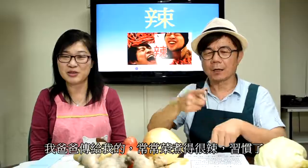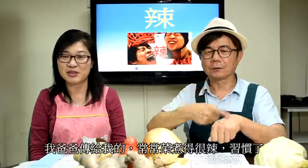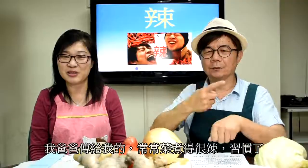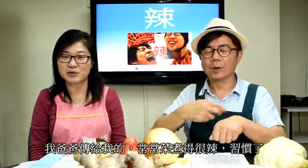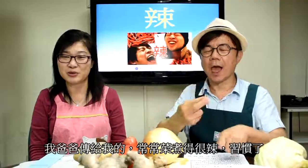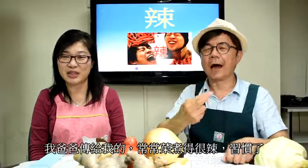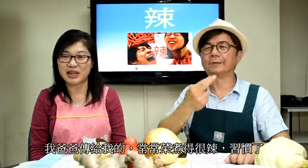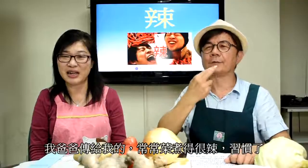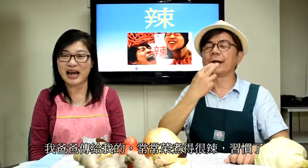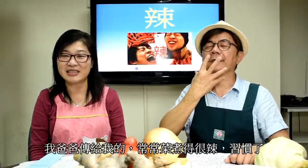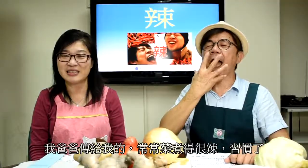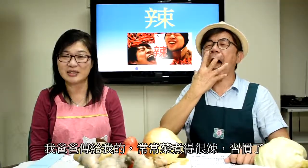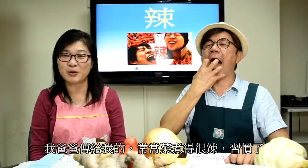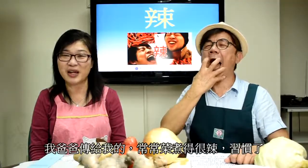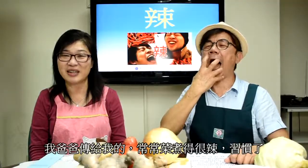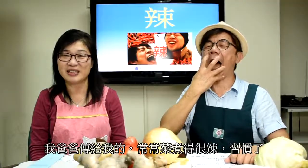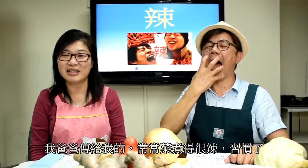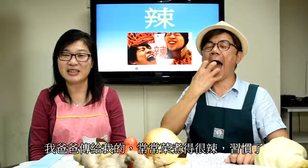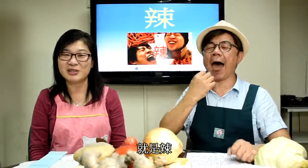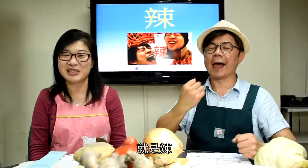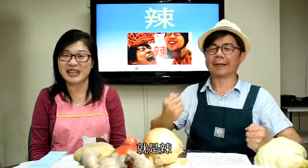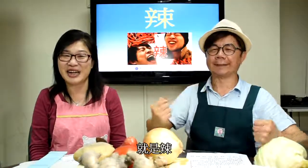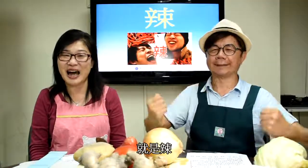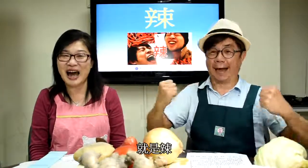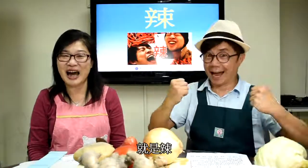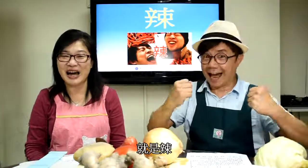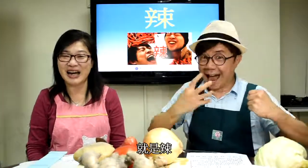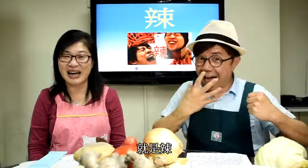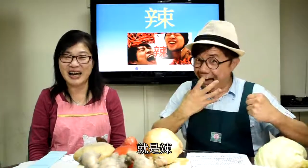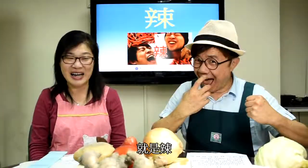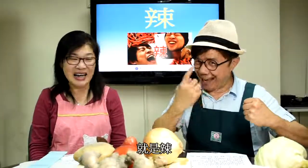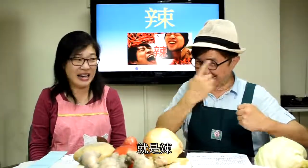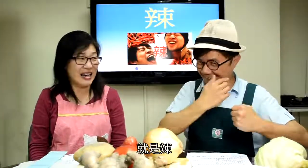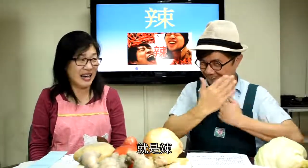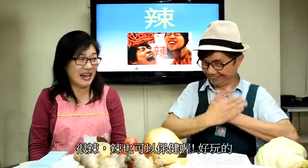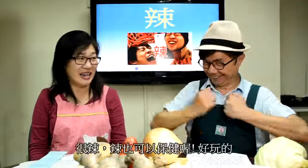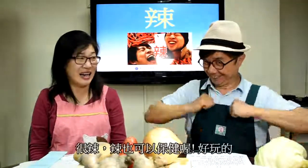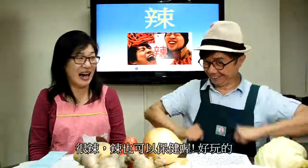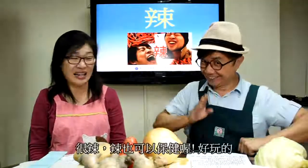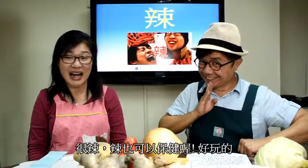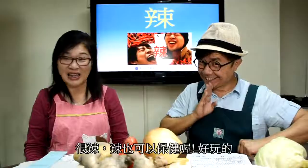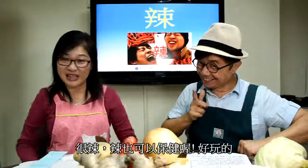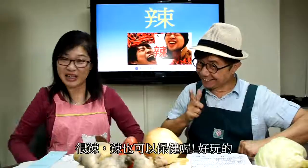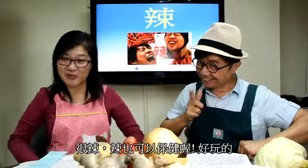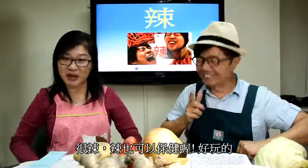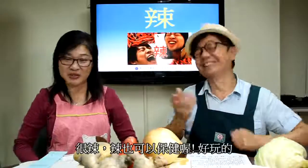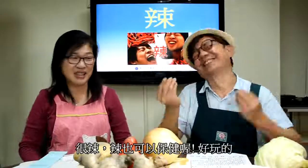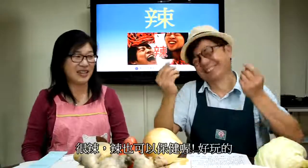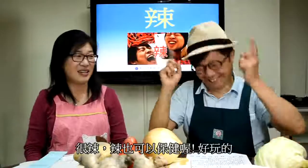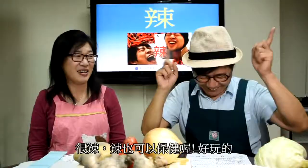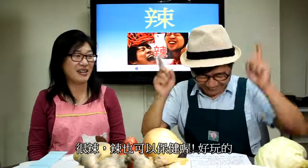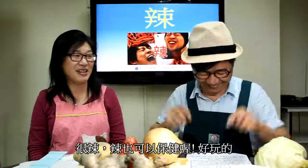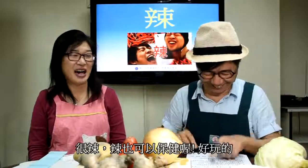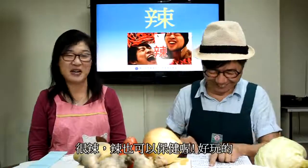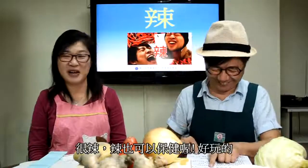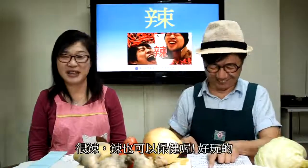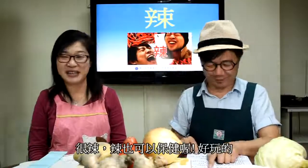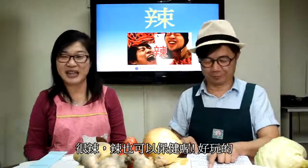煮得很辣，习惯了。就是辣，很辣，辣也可以保健哦，好玩的哈、哦，